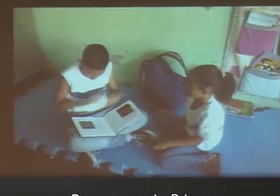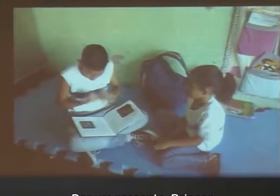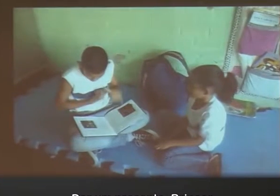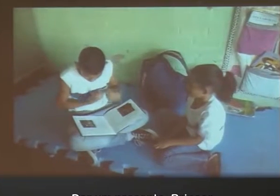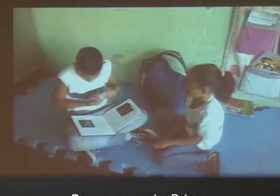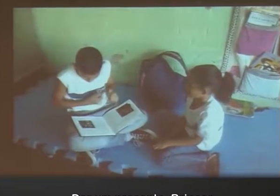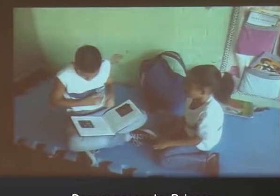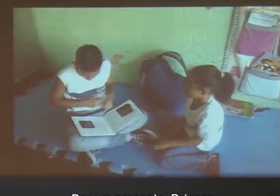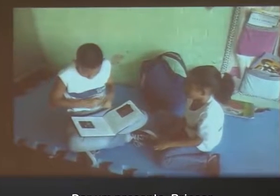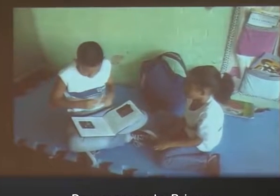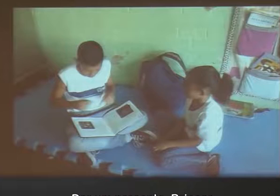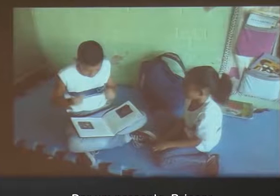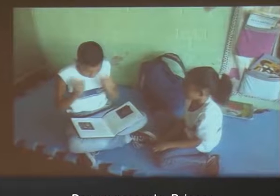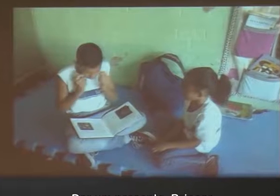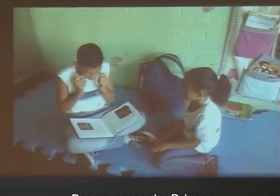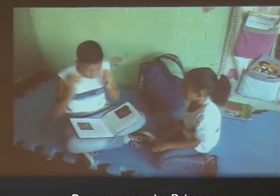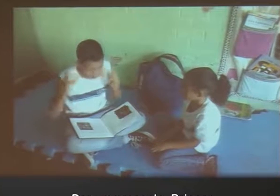Entregar, dar um presente, brincar.